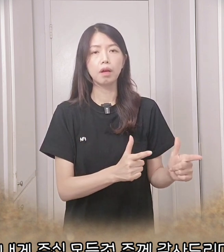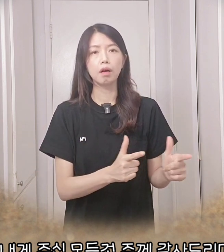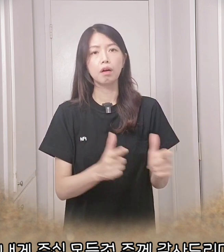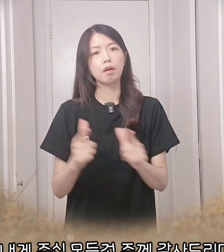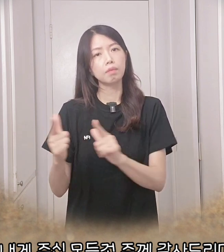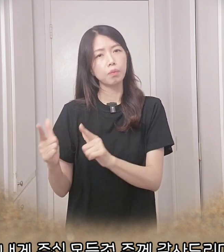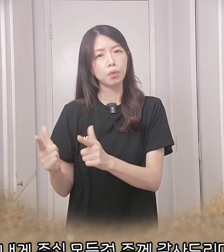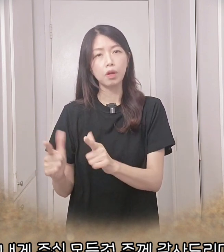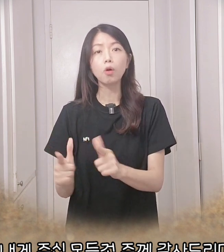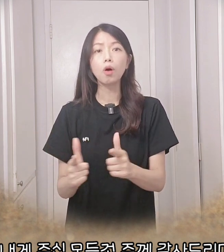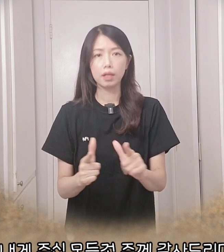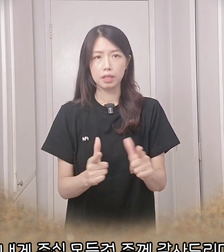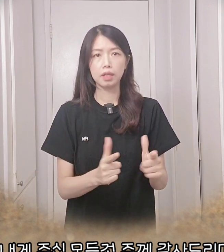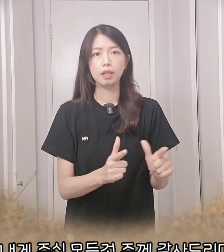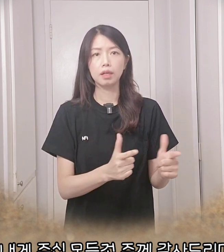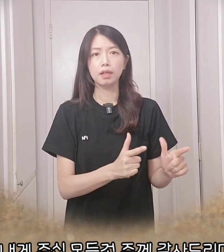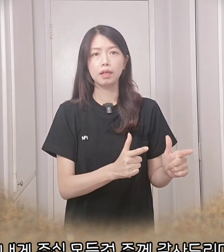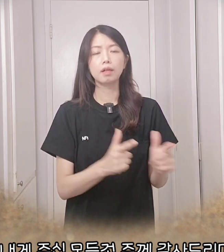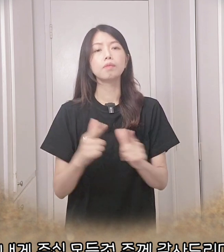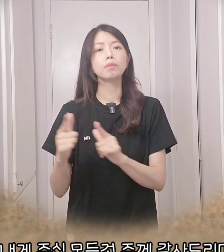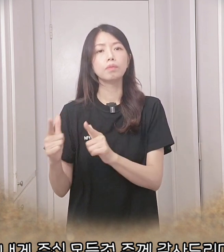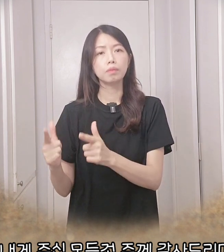주시면 여러 가지